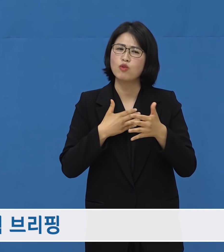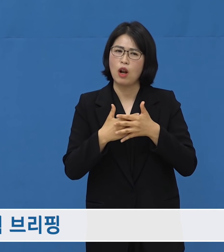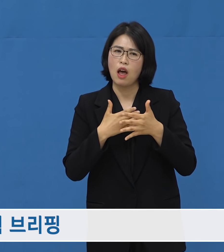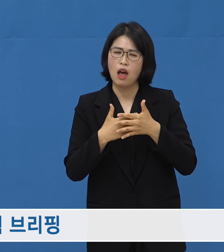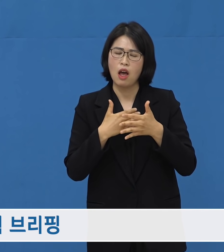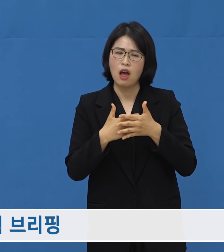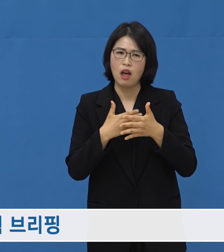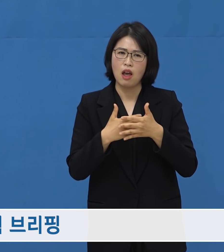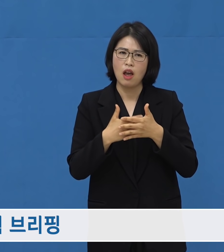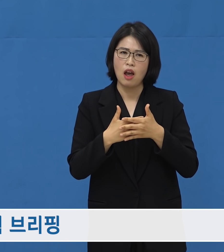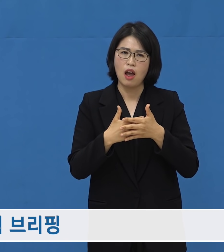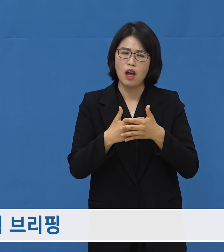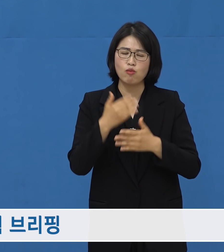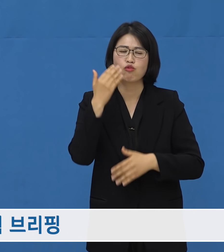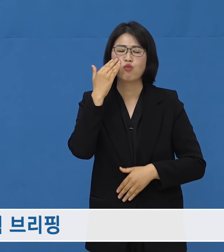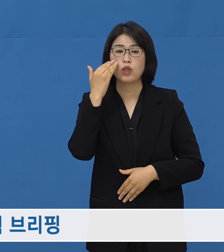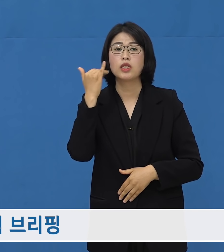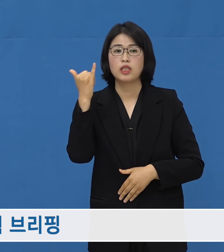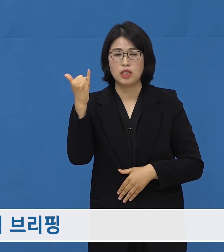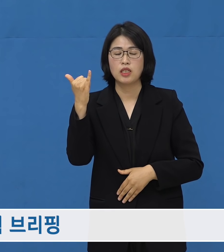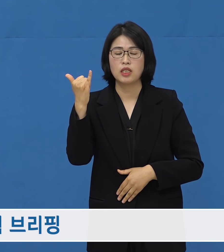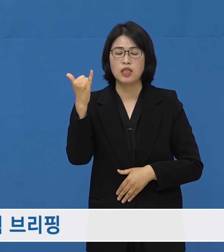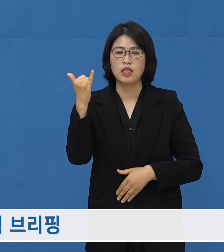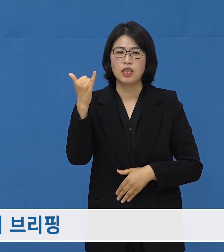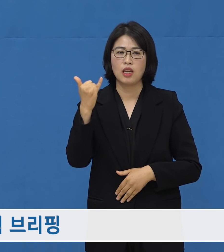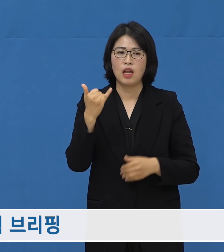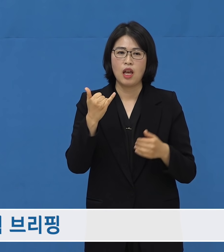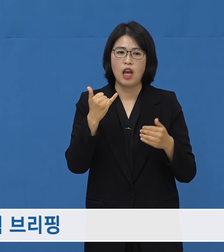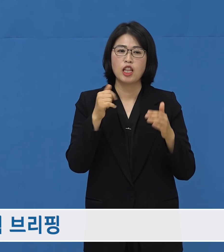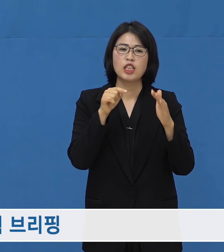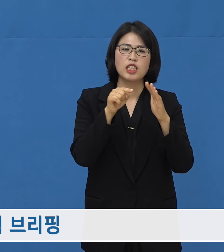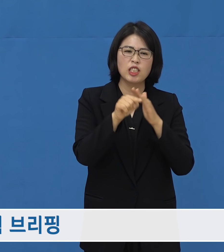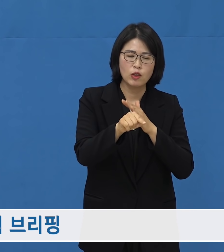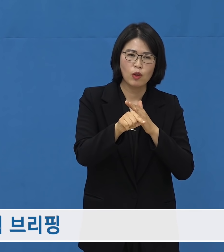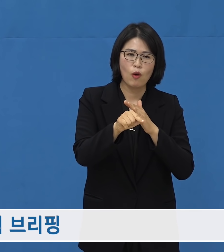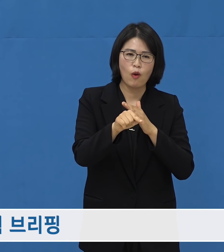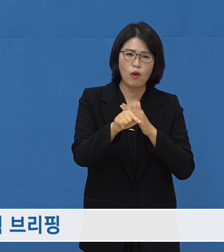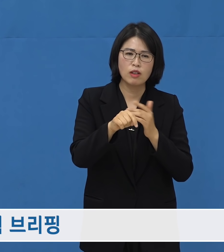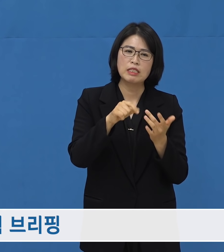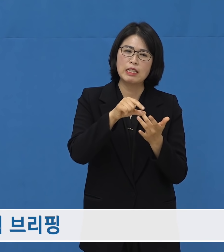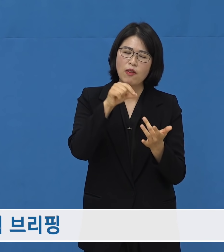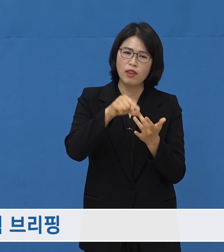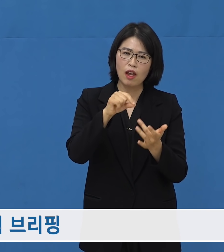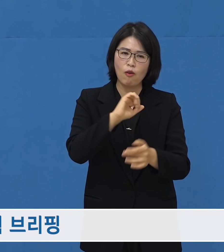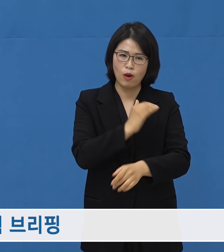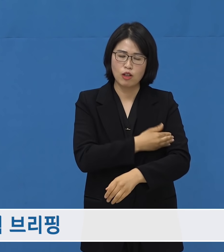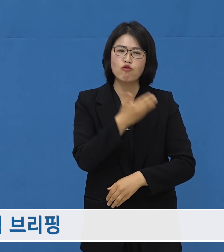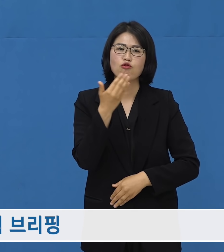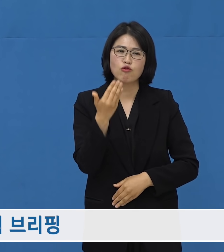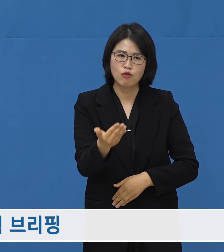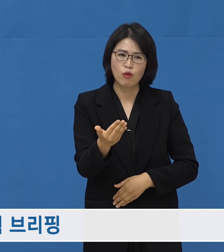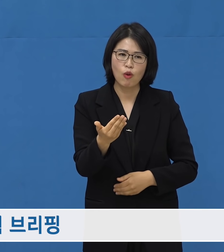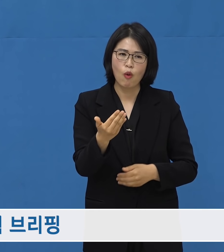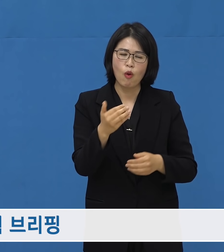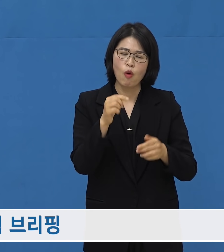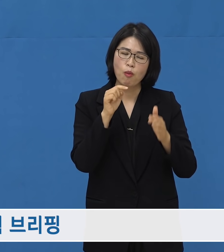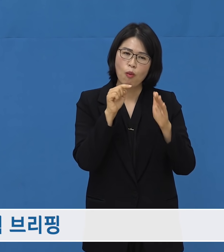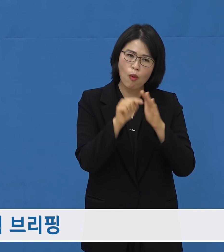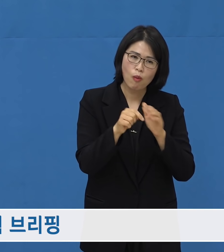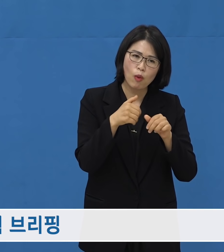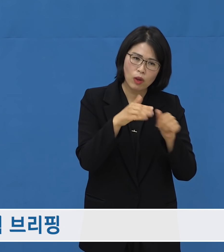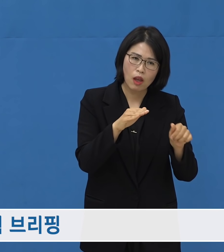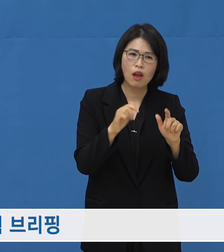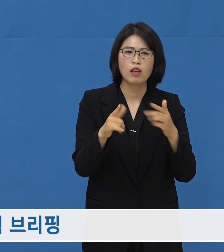가진 유치원 학부모님께는 등교 선택권을 부여해 등교 수업 혹은 원격